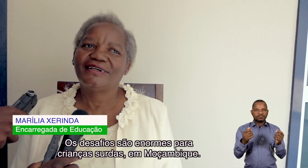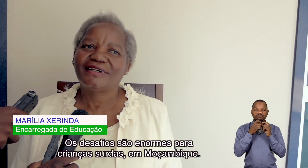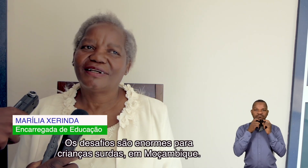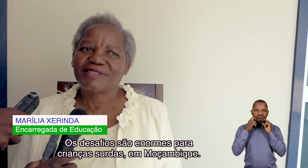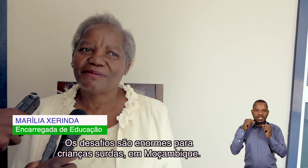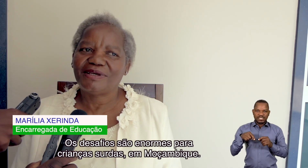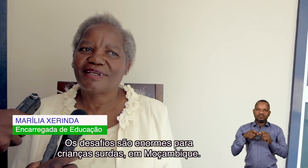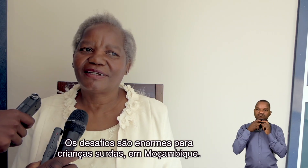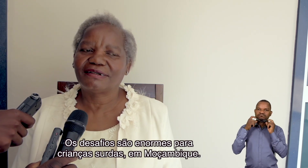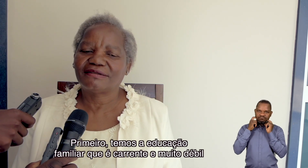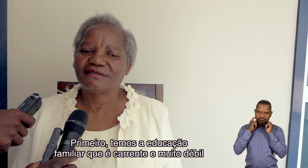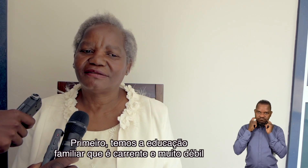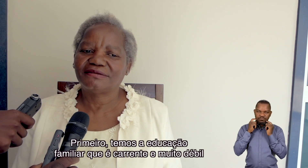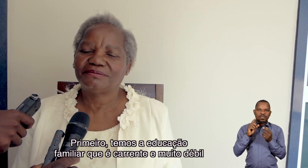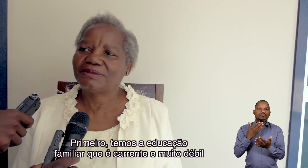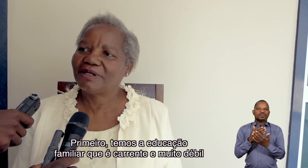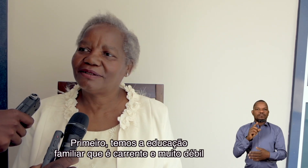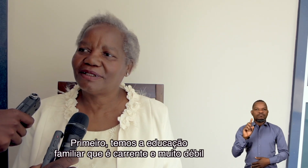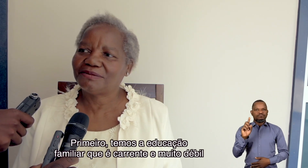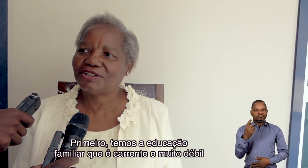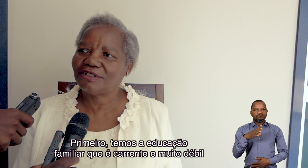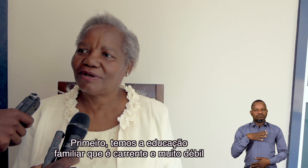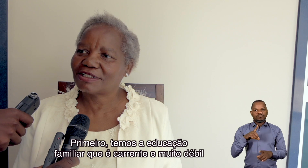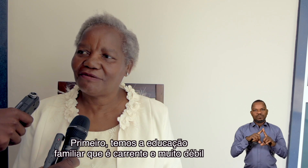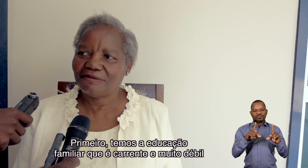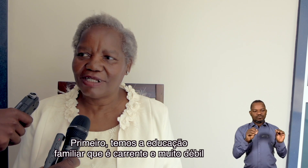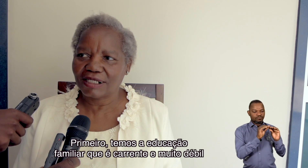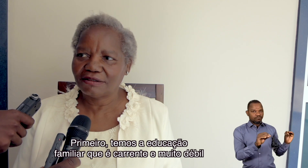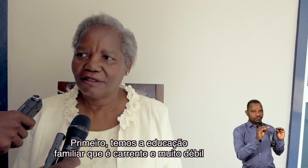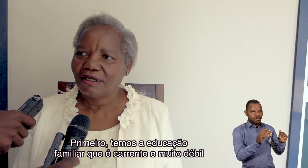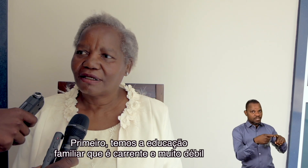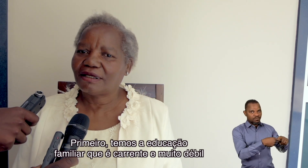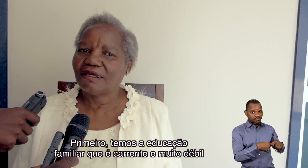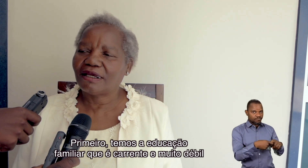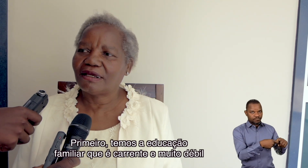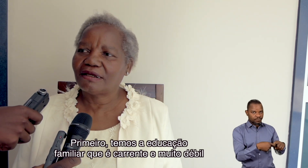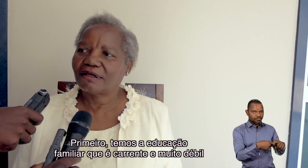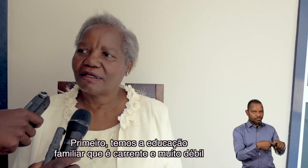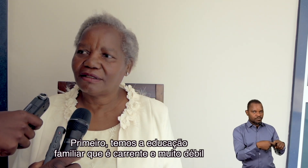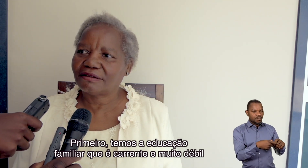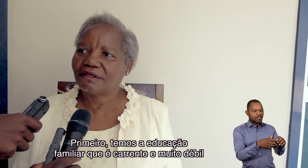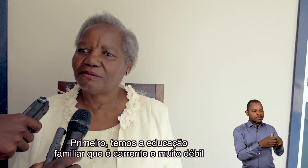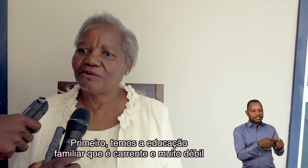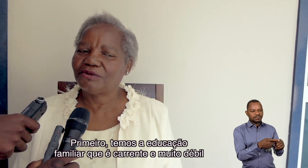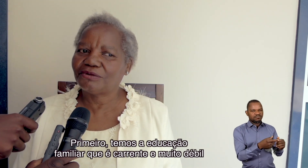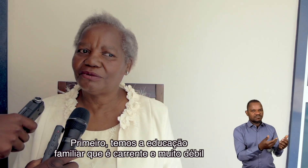Em Moçambique, primeiro temos a educação familiar, que é carente, que é muito